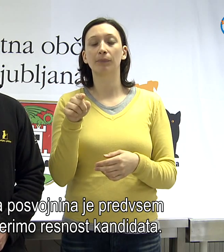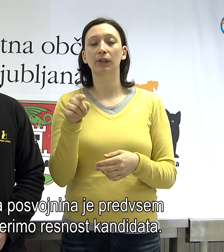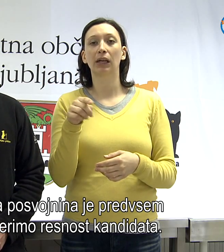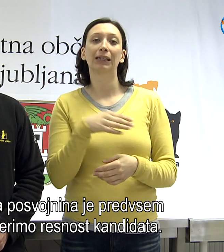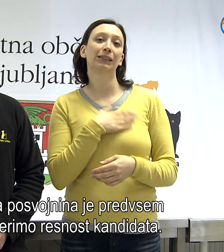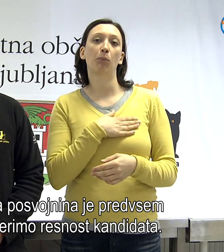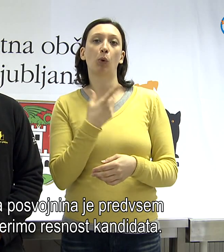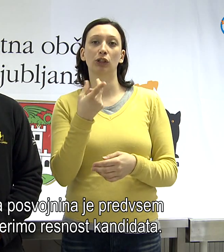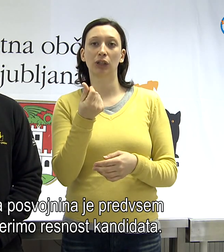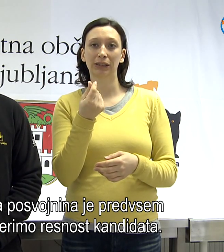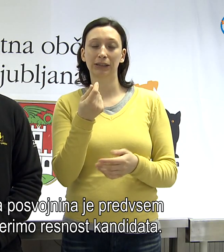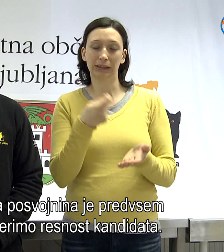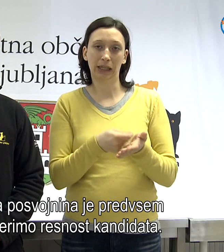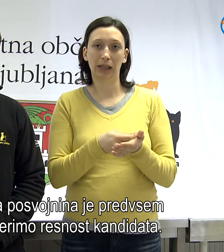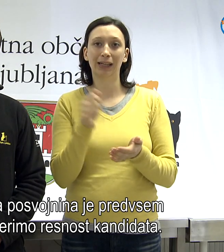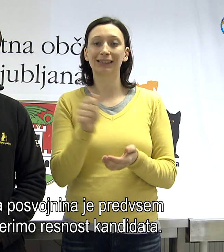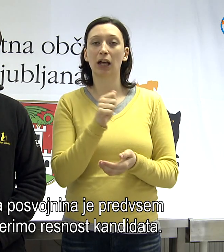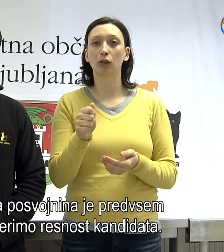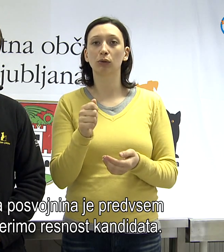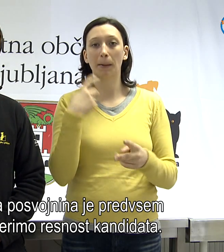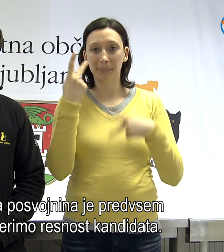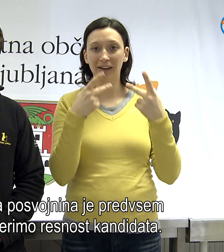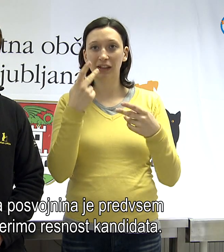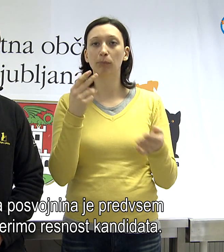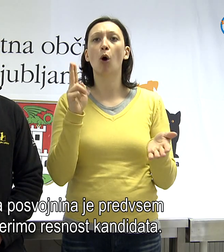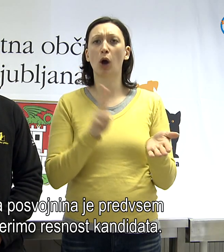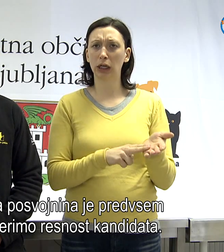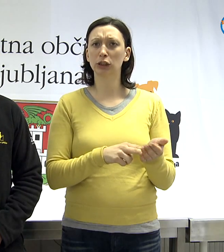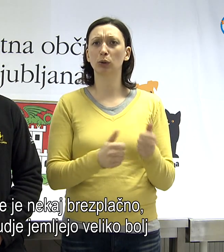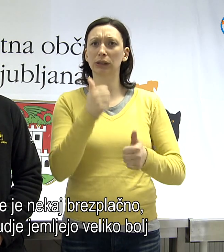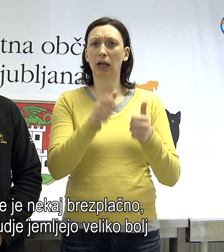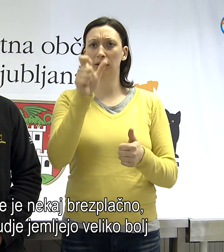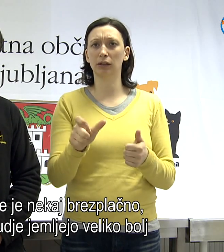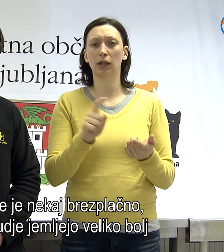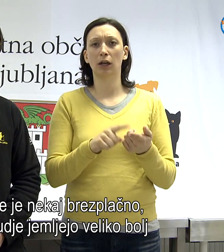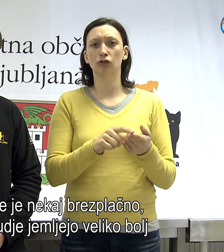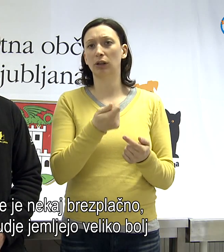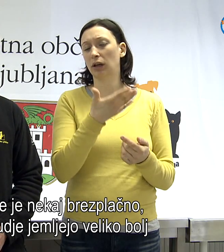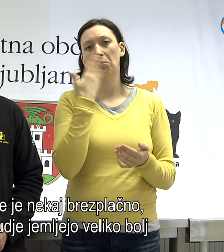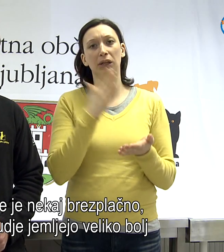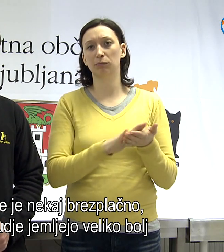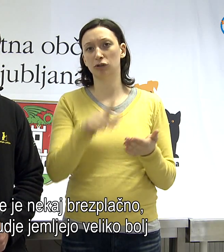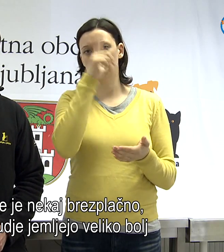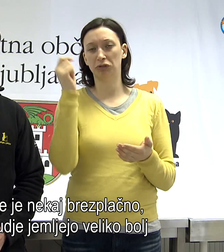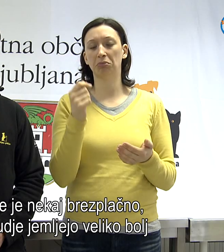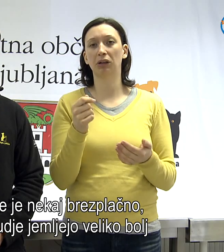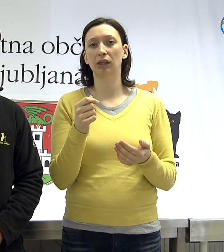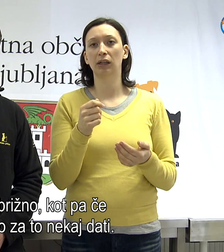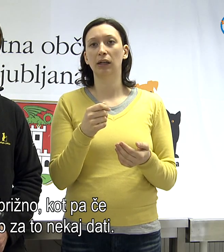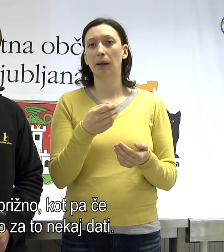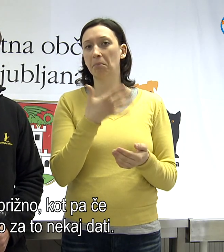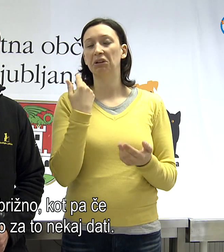simbolična posvojnina je predvsem zato, da preverimo resnost kandidata. Namreč, če je nekaj brezplačno, potem ljudje to jemljejo veliko